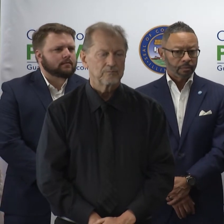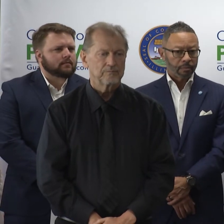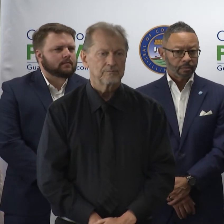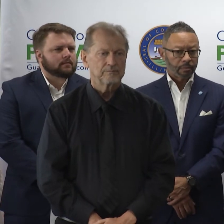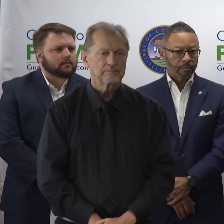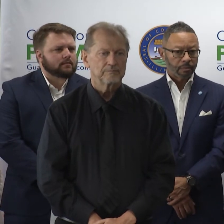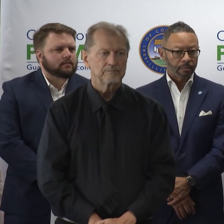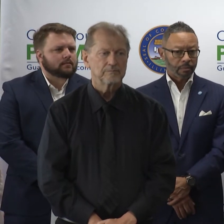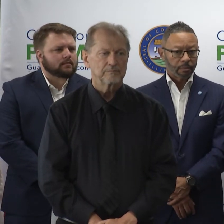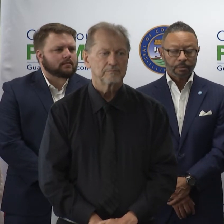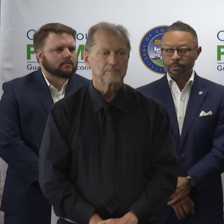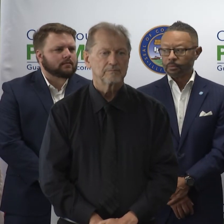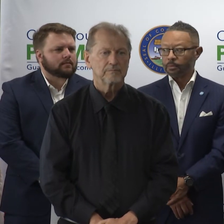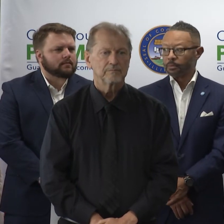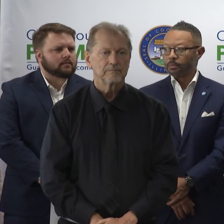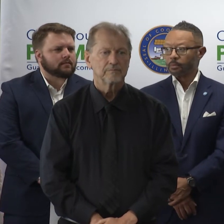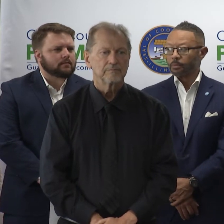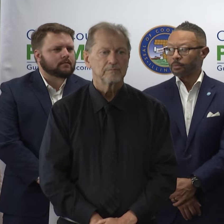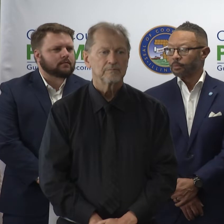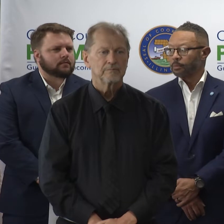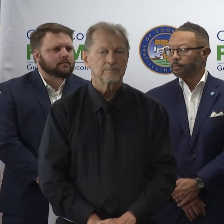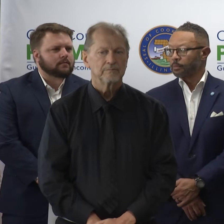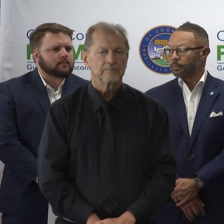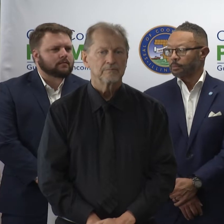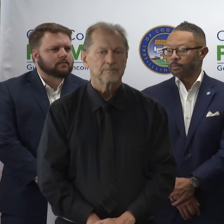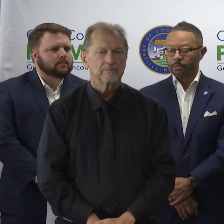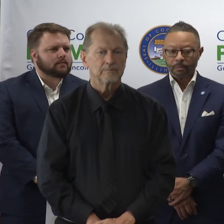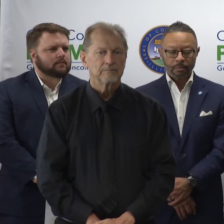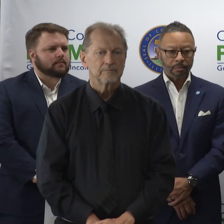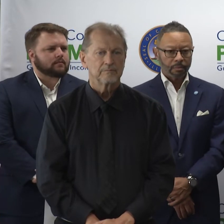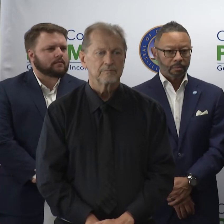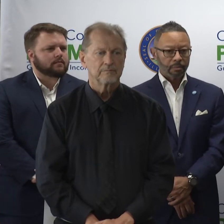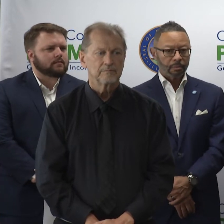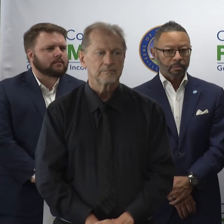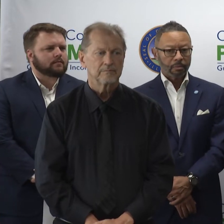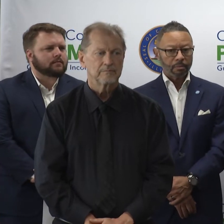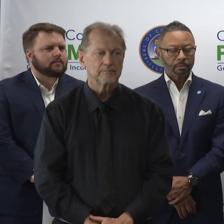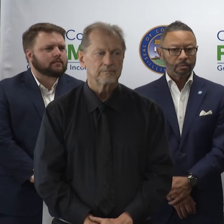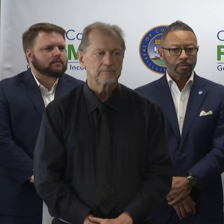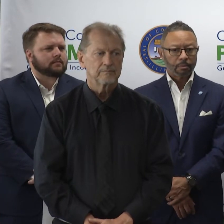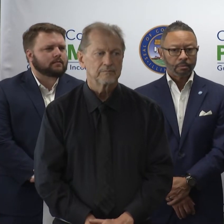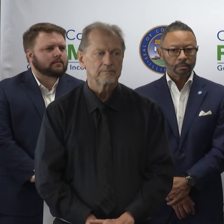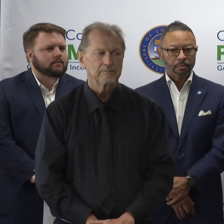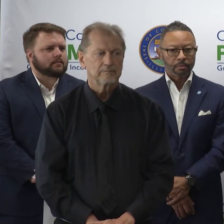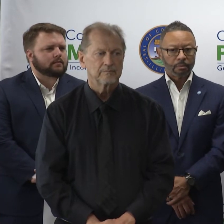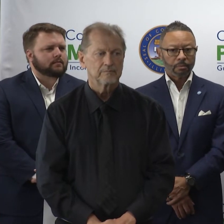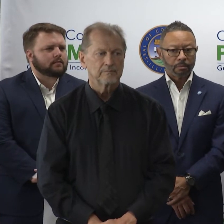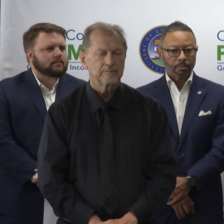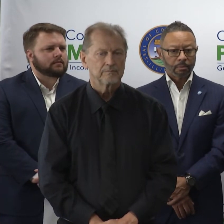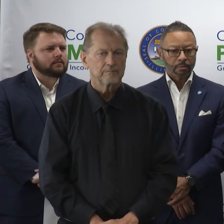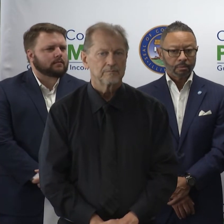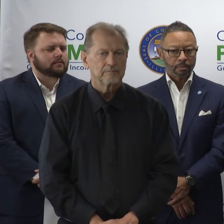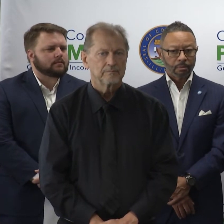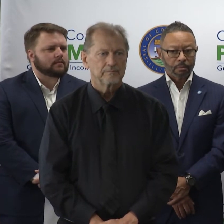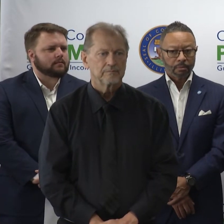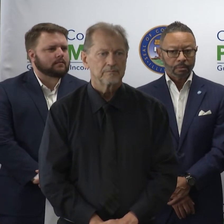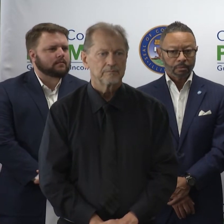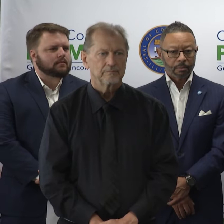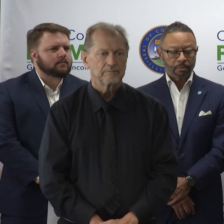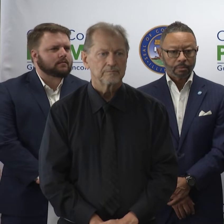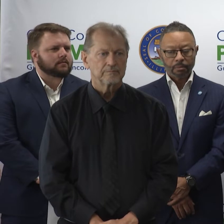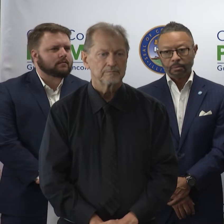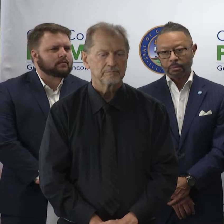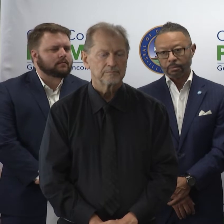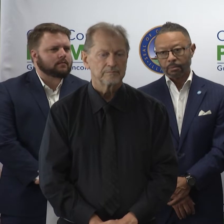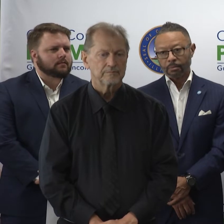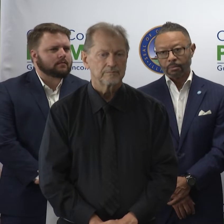1972. Anualmente servimos a más de 10,000 personas, cada año para satisfacer sus necesidades de vivienda asequible